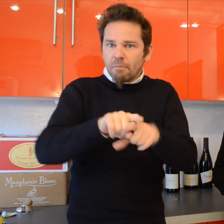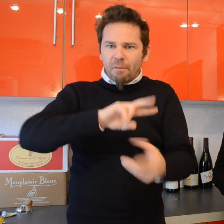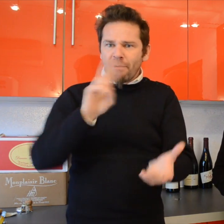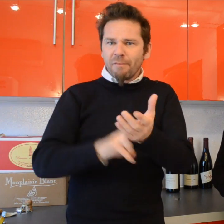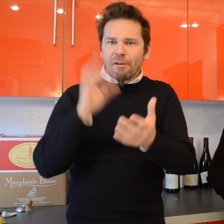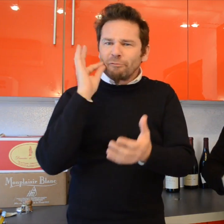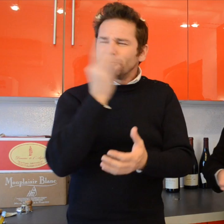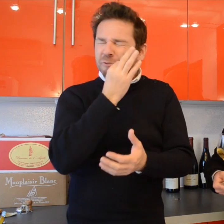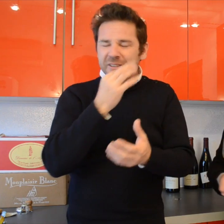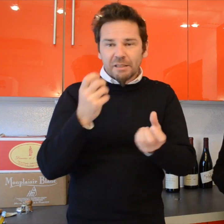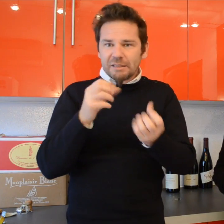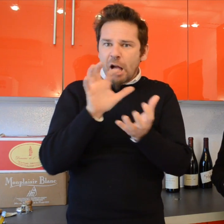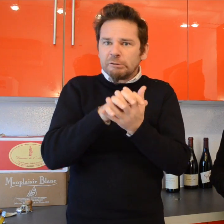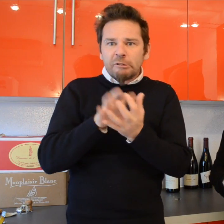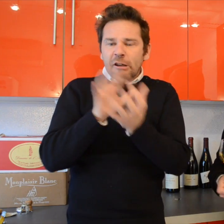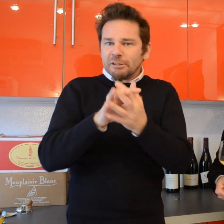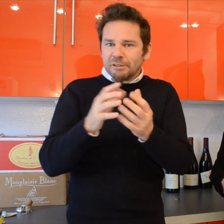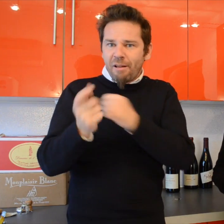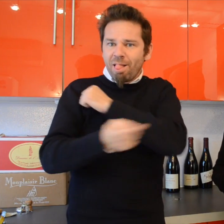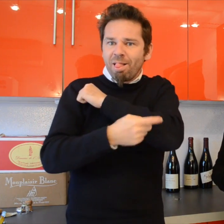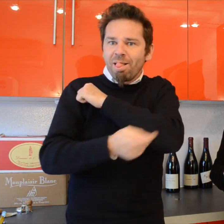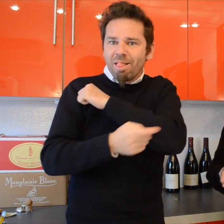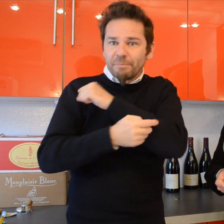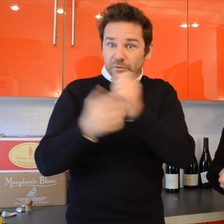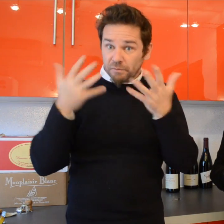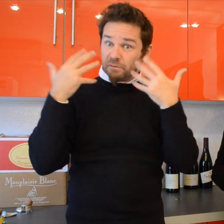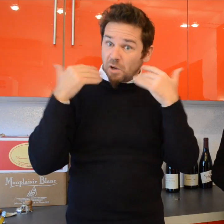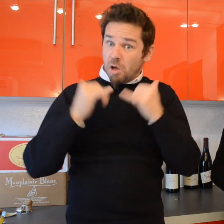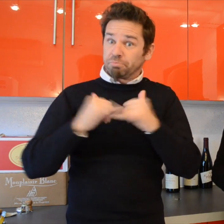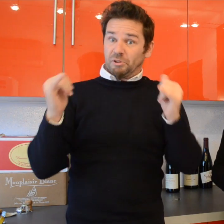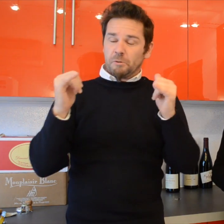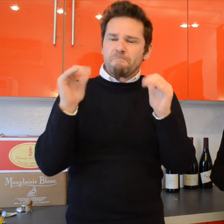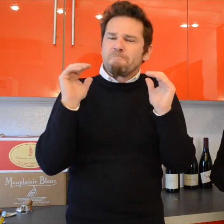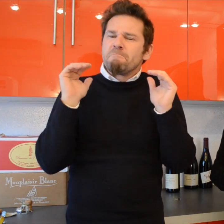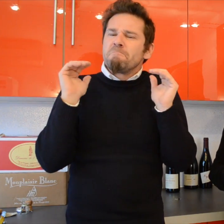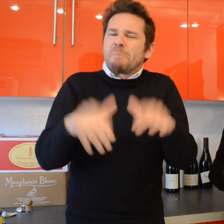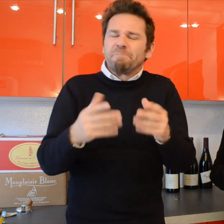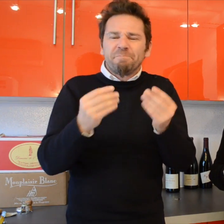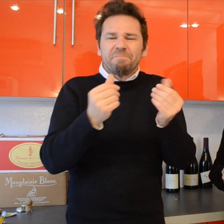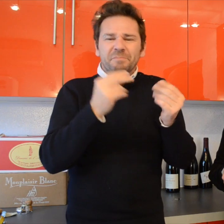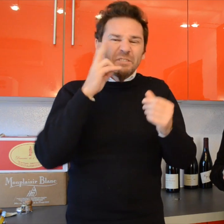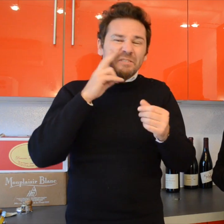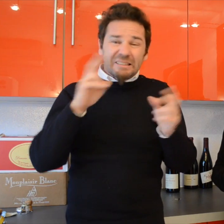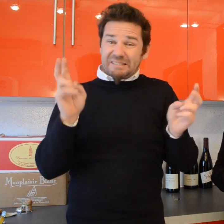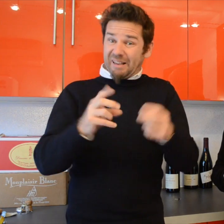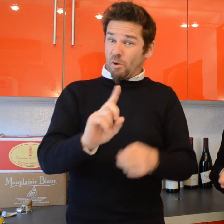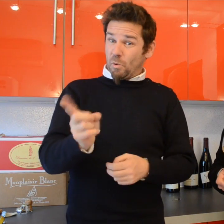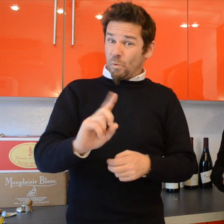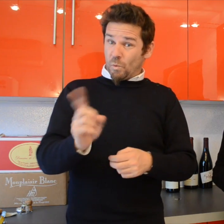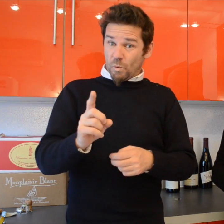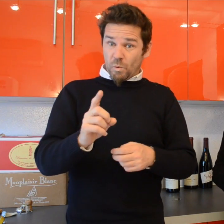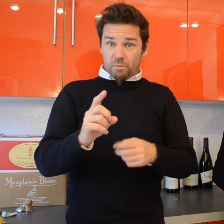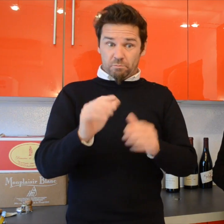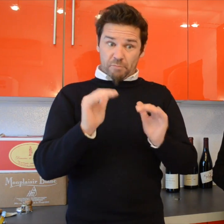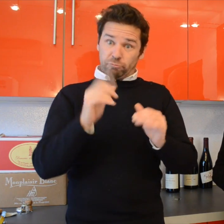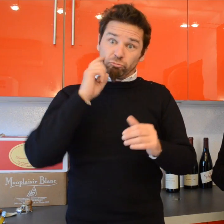véritablement. Belle fraîcheur aussi, malgré le fait que c'est un vin qui n'est pas tout à fait sec, hein, il